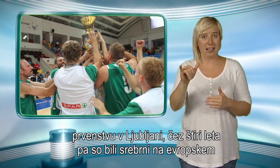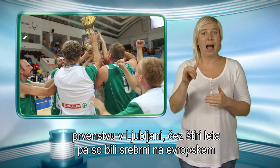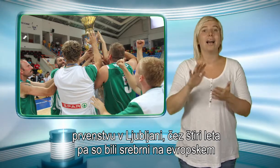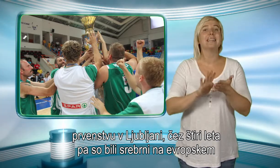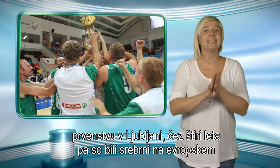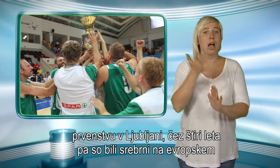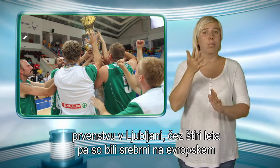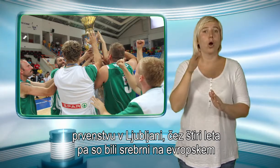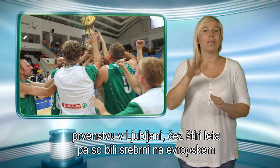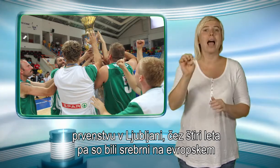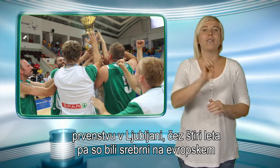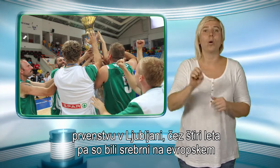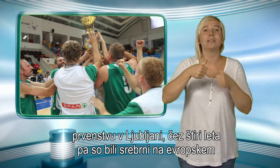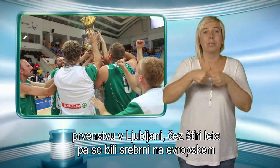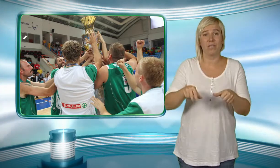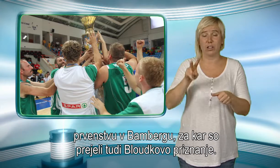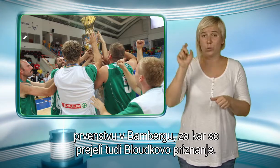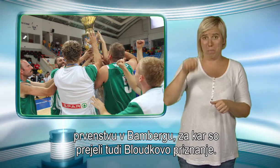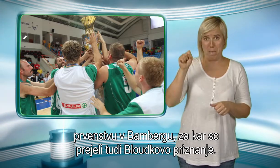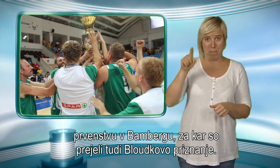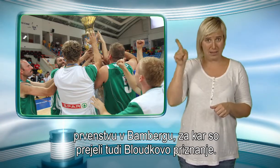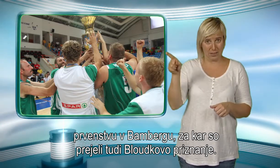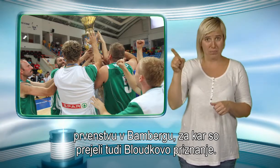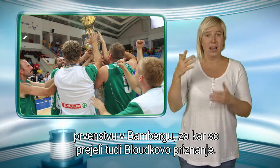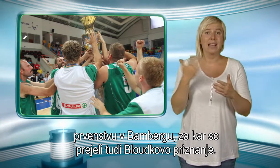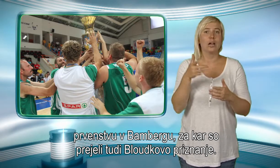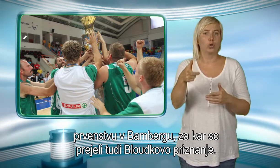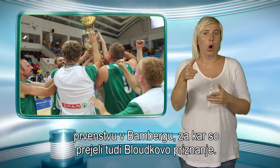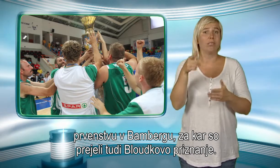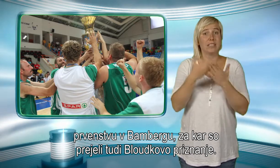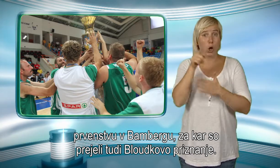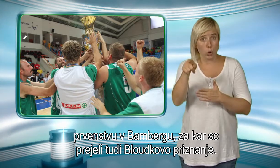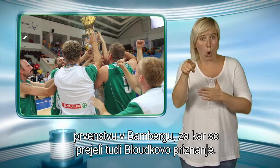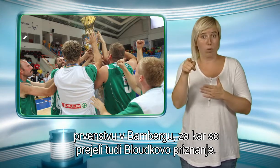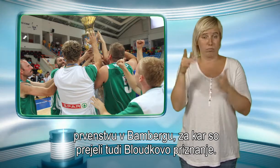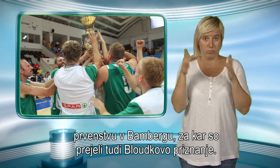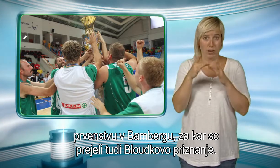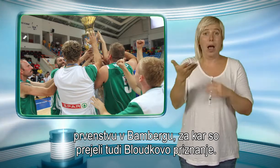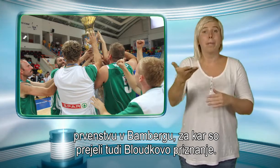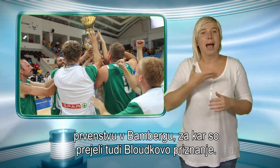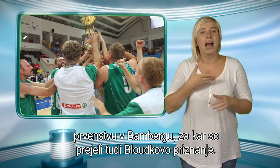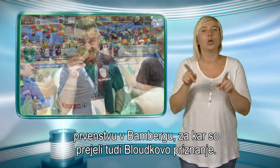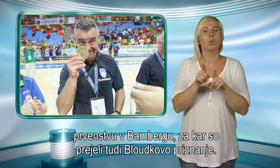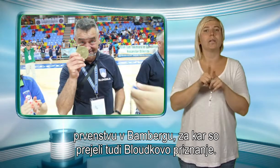bili srebrni na Evropskem prvenstvu v Bambergu, za kar so prejeli tudi Bloudkovo priznanje.